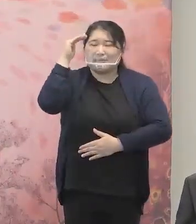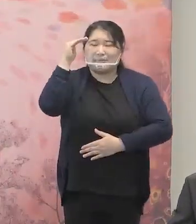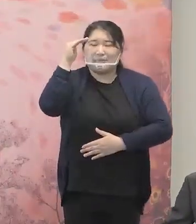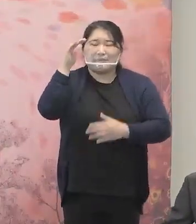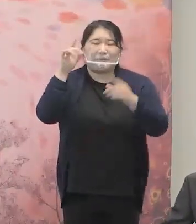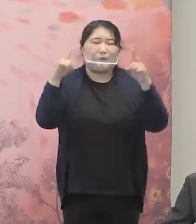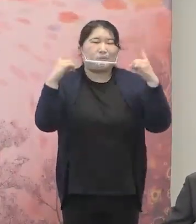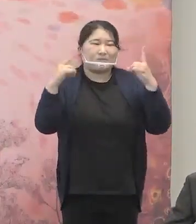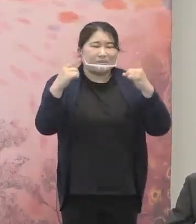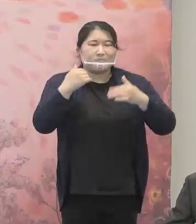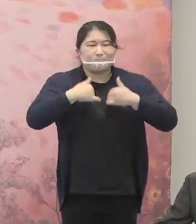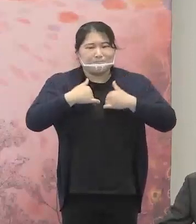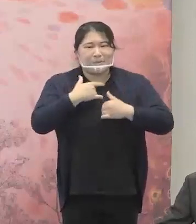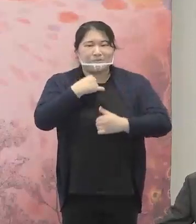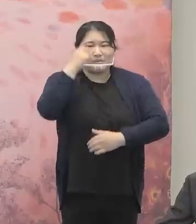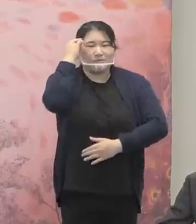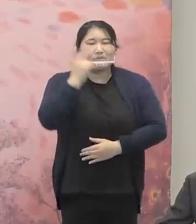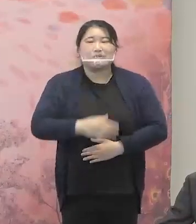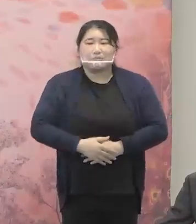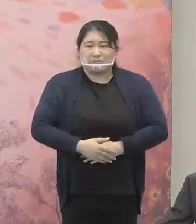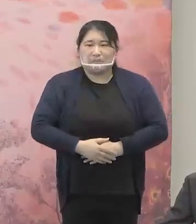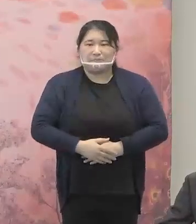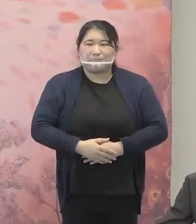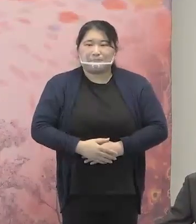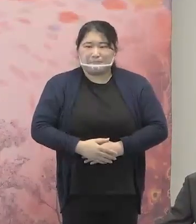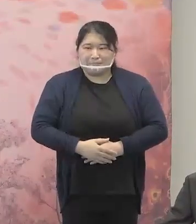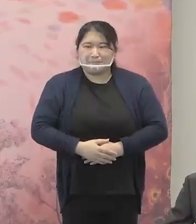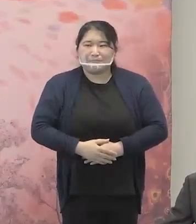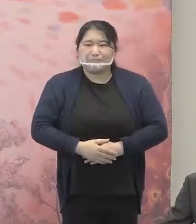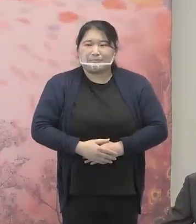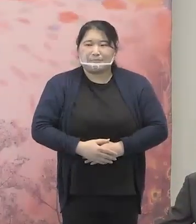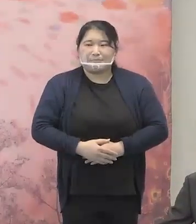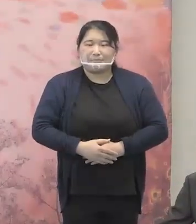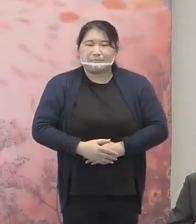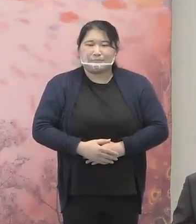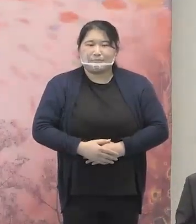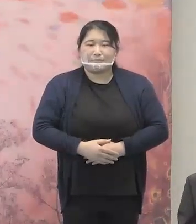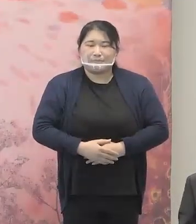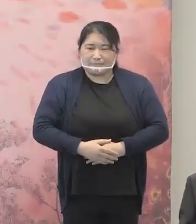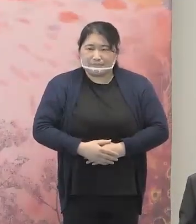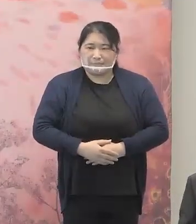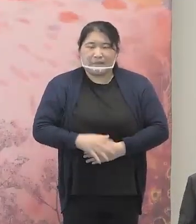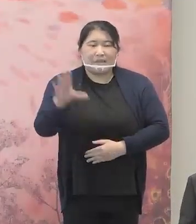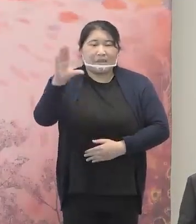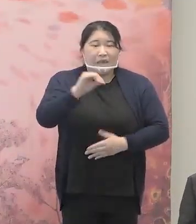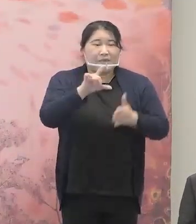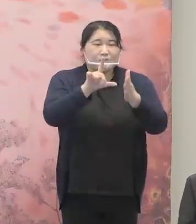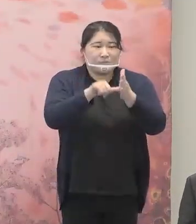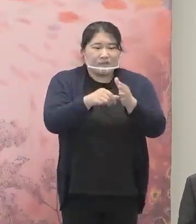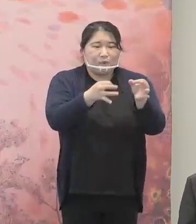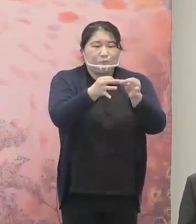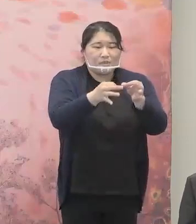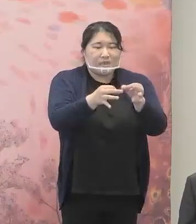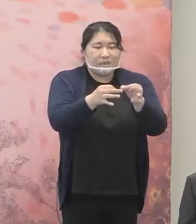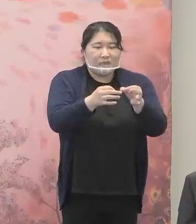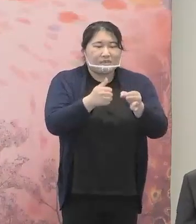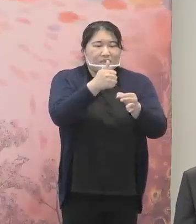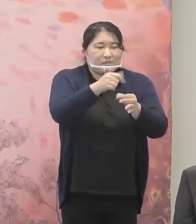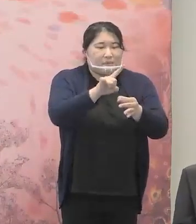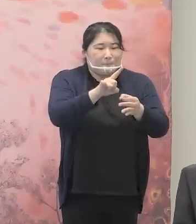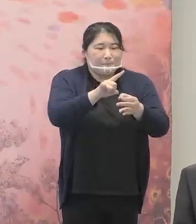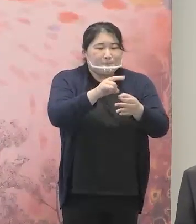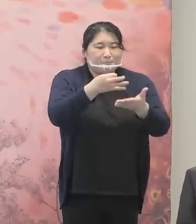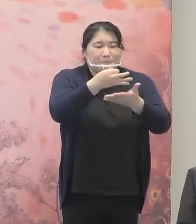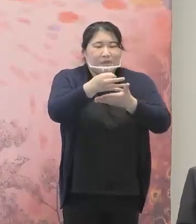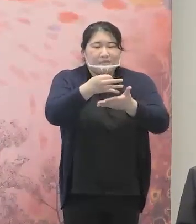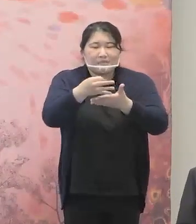今年はお楽しみいただければ。で、お土産にですね露店のおテイクアウトをいただけるような格好で、ご自宅でもその